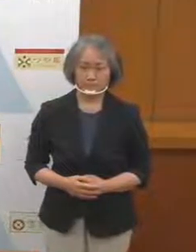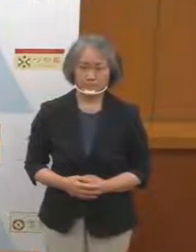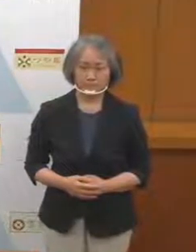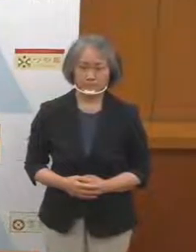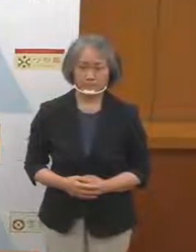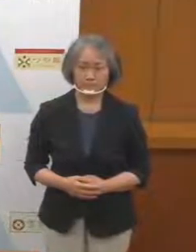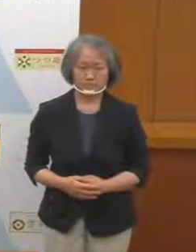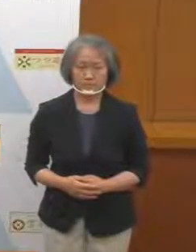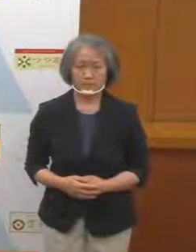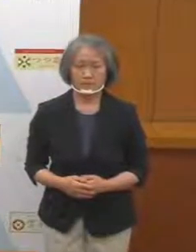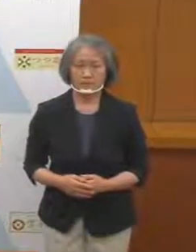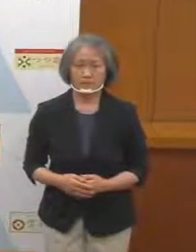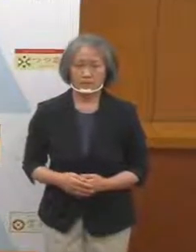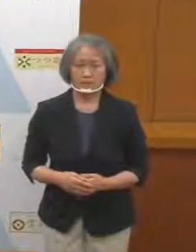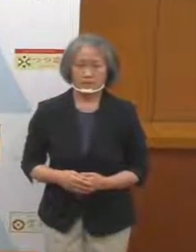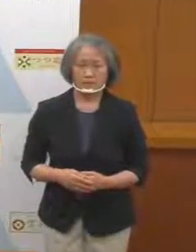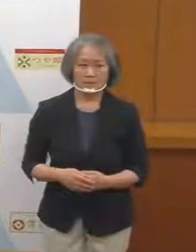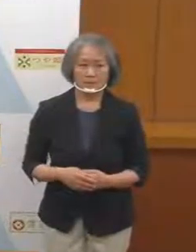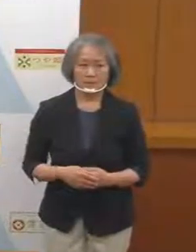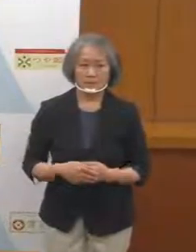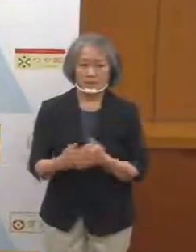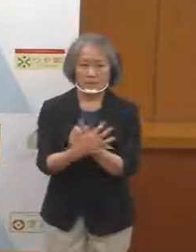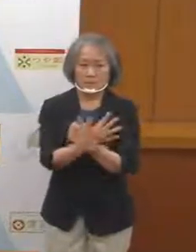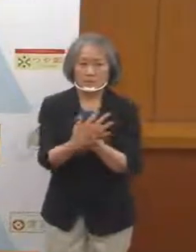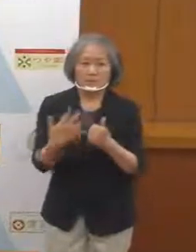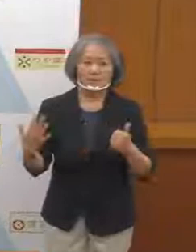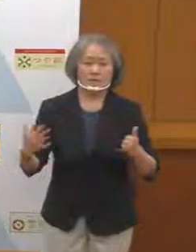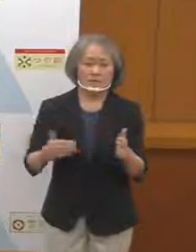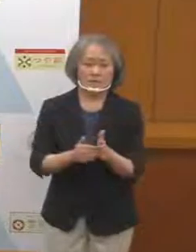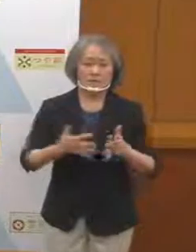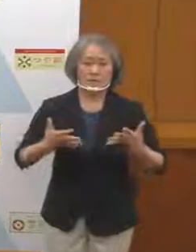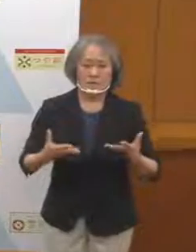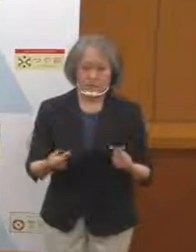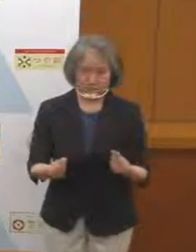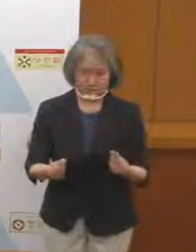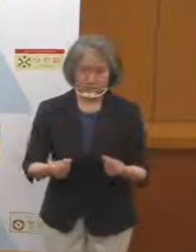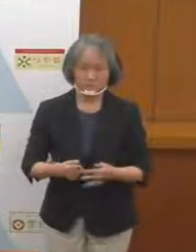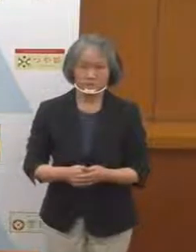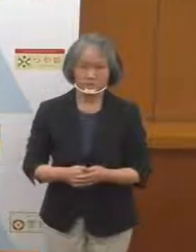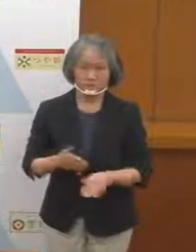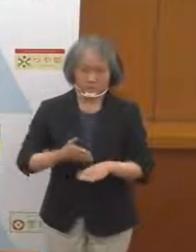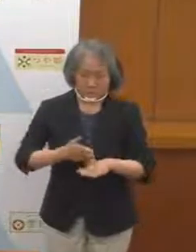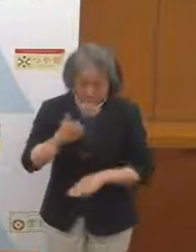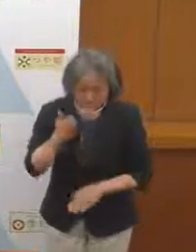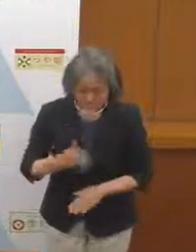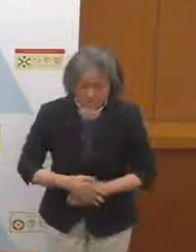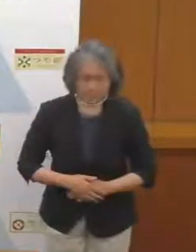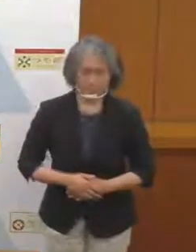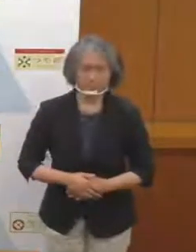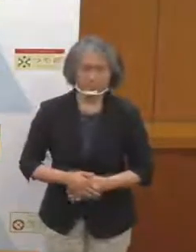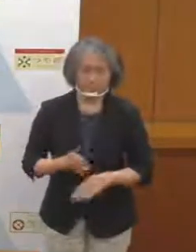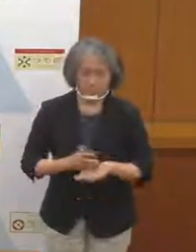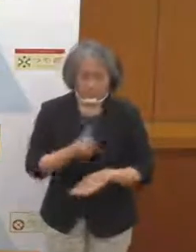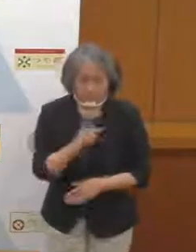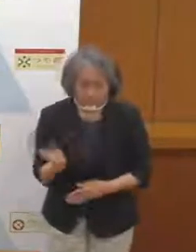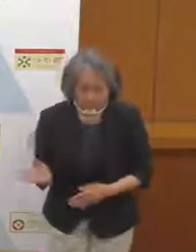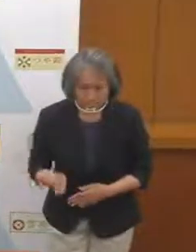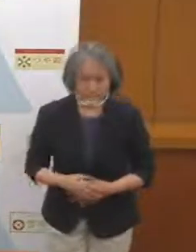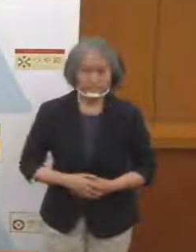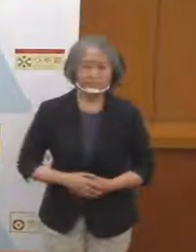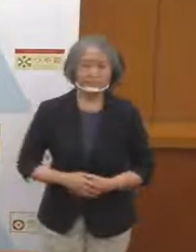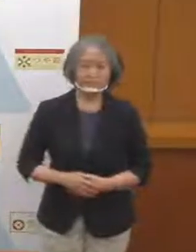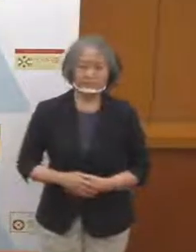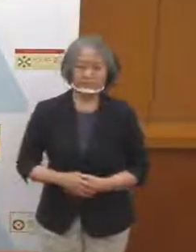ではないようですので以上をもちまして定例の記者会見を終了させていただきますありがとうございますがございました